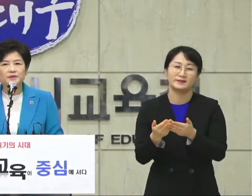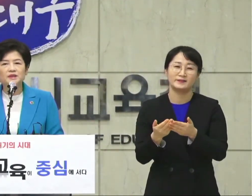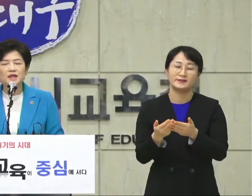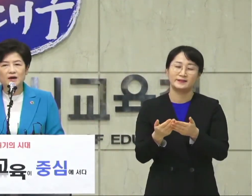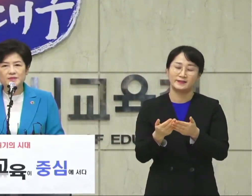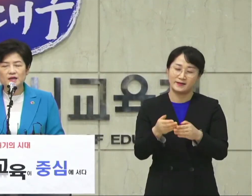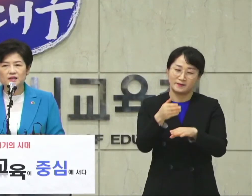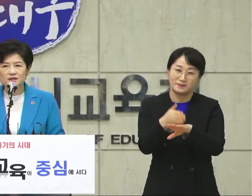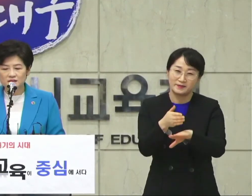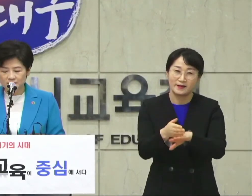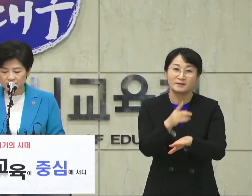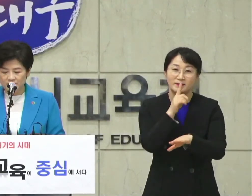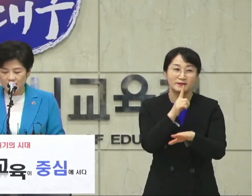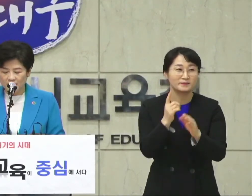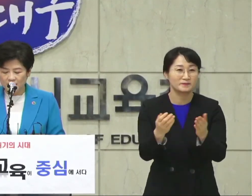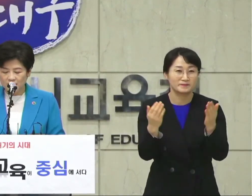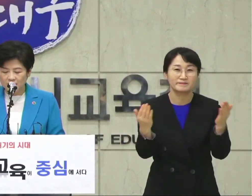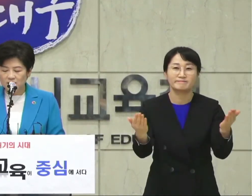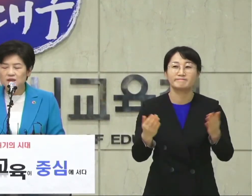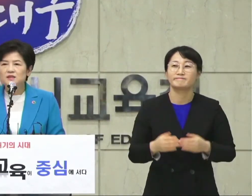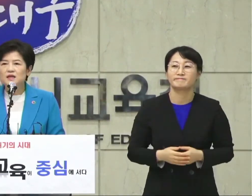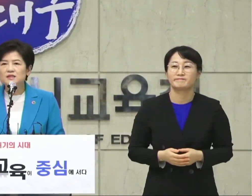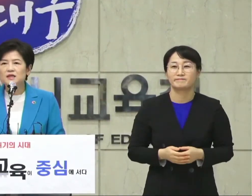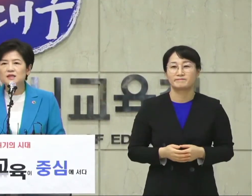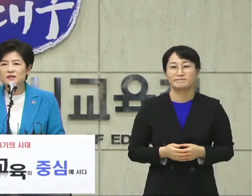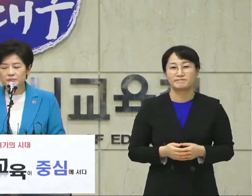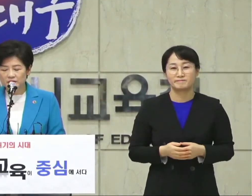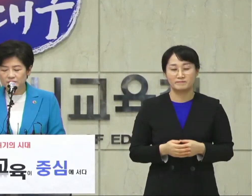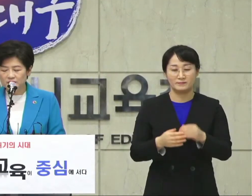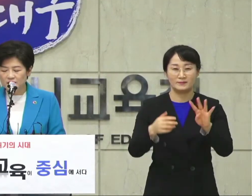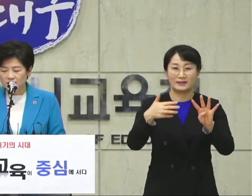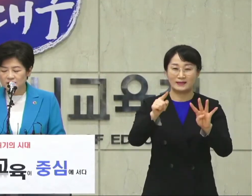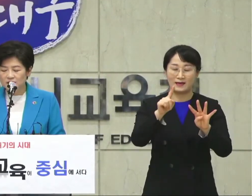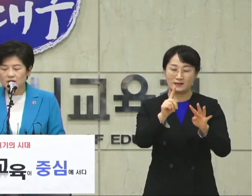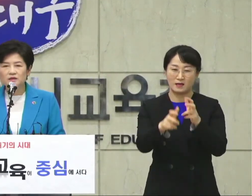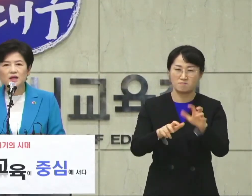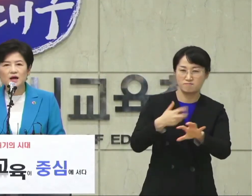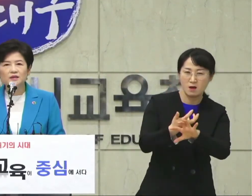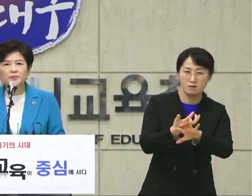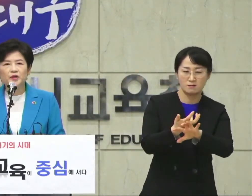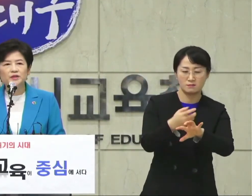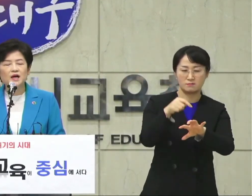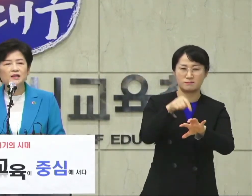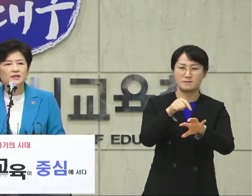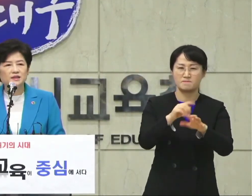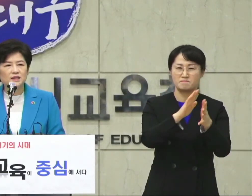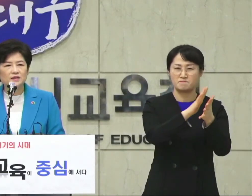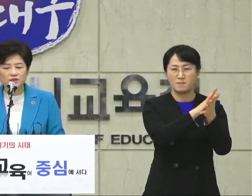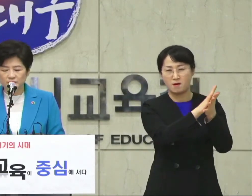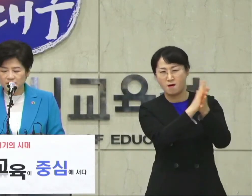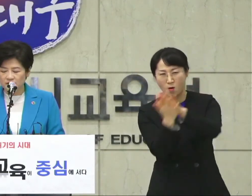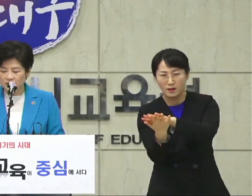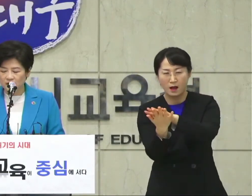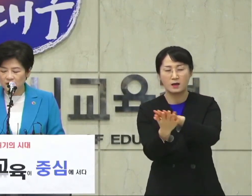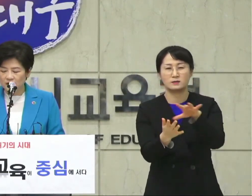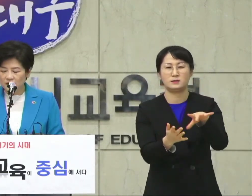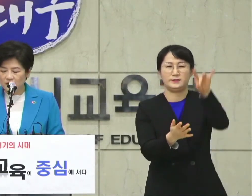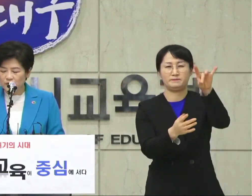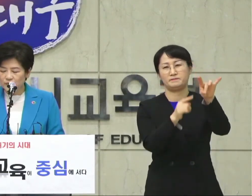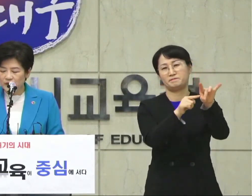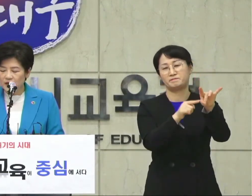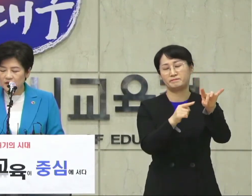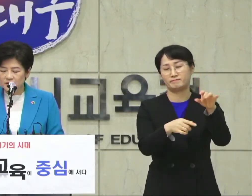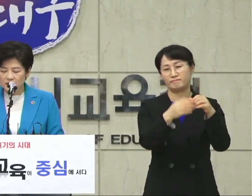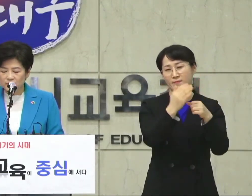주심에 깊은 감사를 드립니다. 4차 산업혁명이라는 거대한 변화의